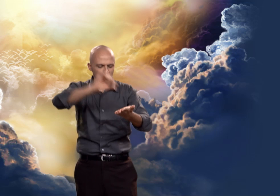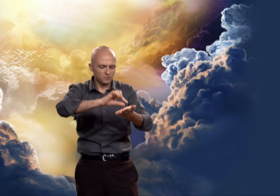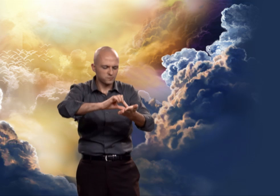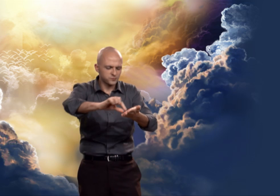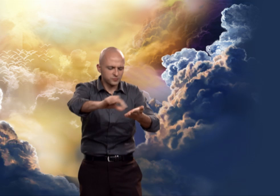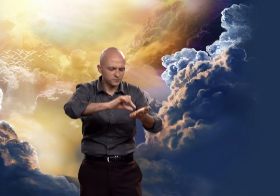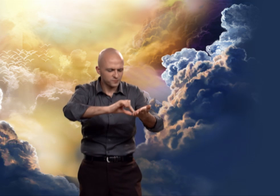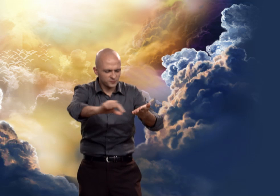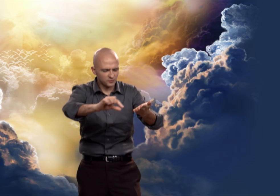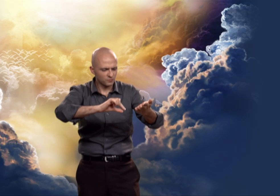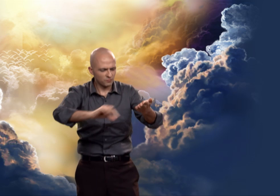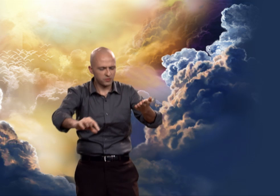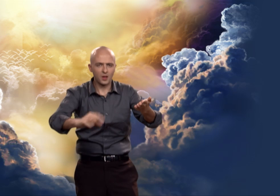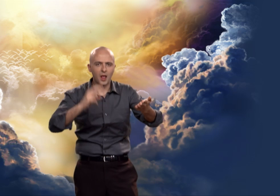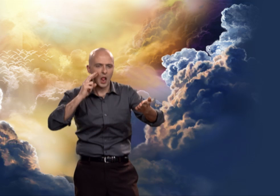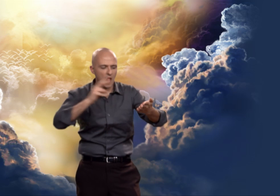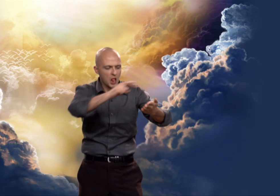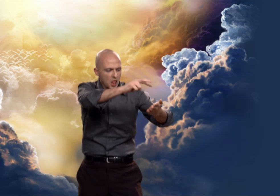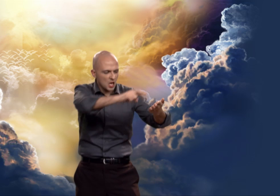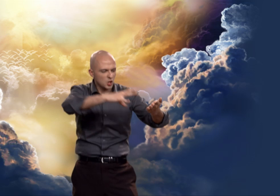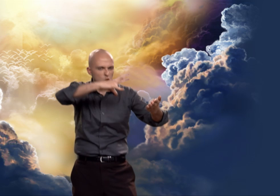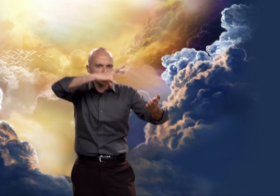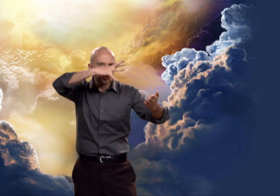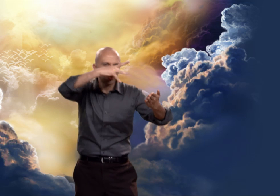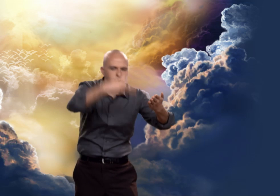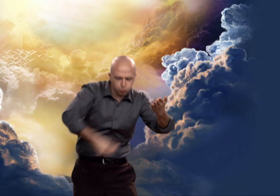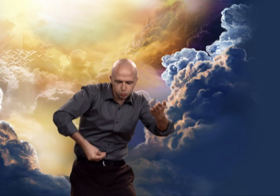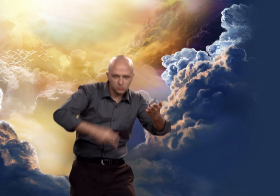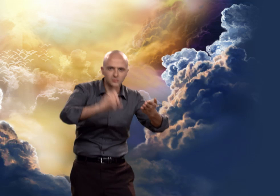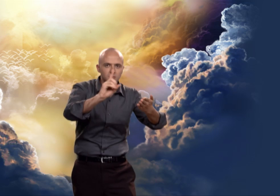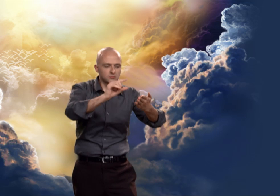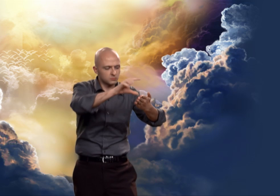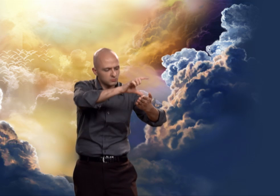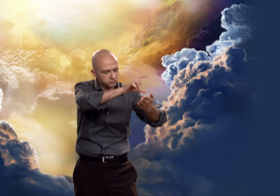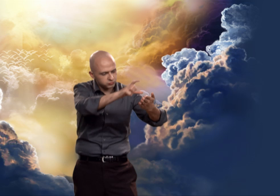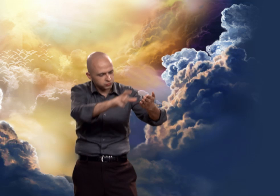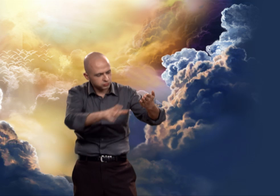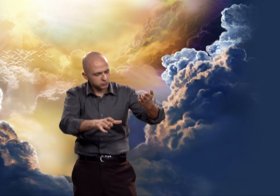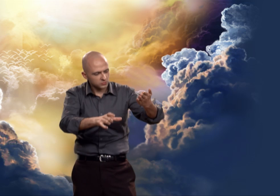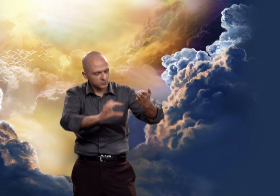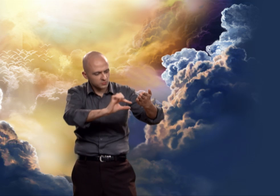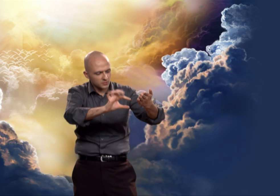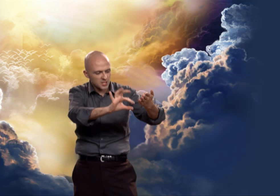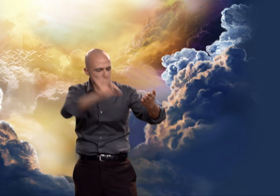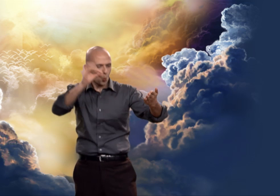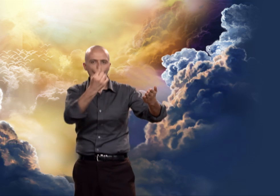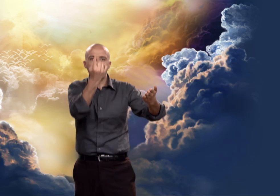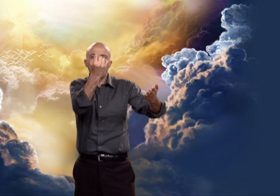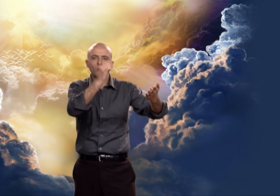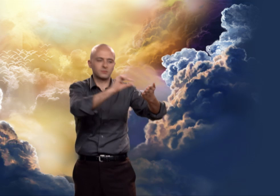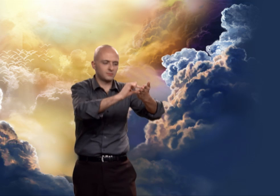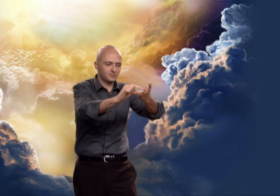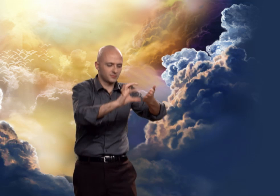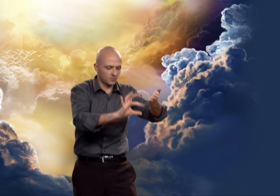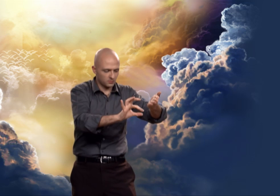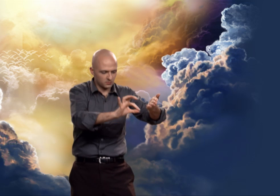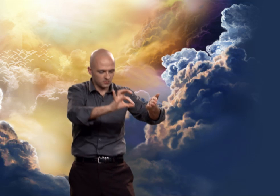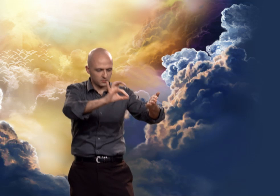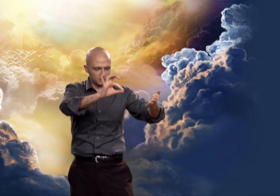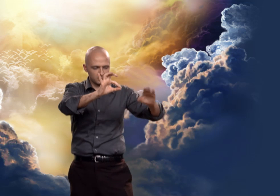luz fosse derramada sobre o mundo através das descobertas científicas. Porém, mesmo as maiores mentes, se não forem